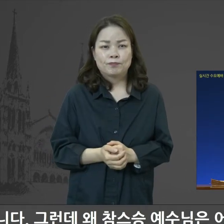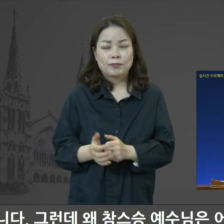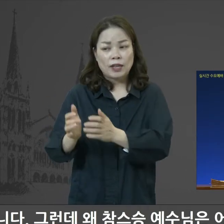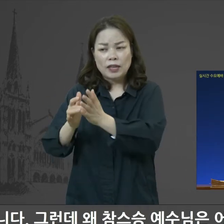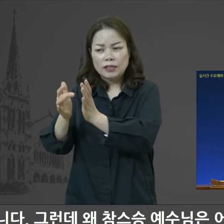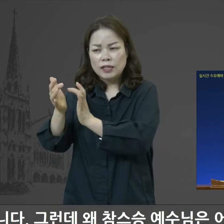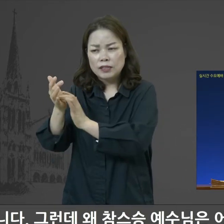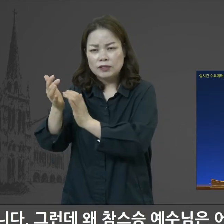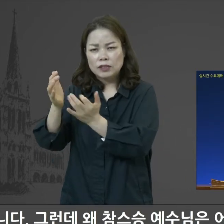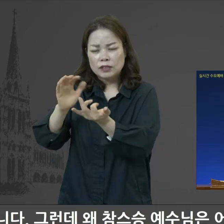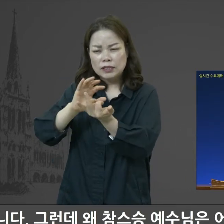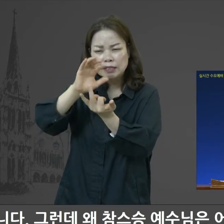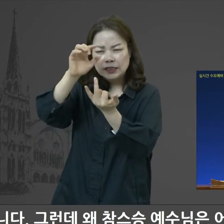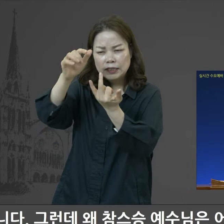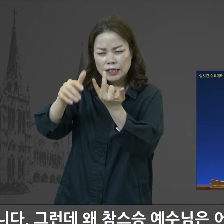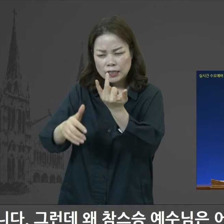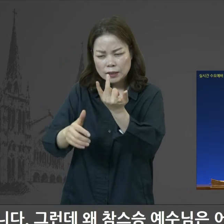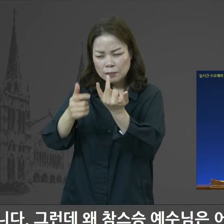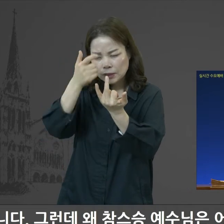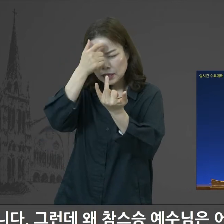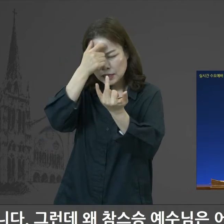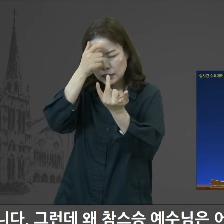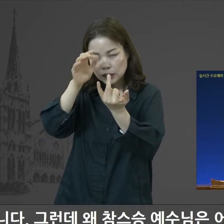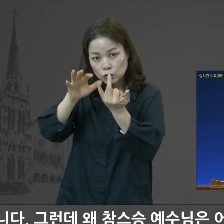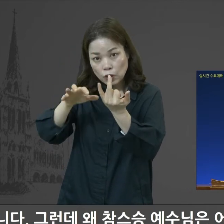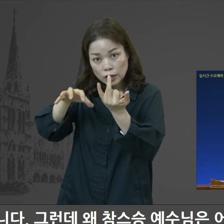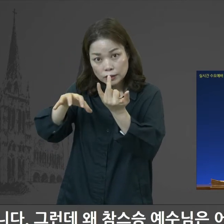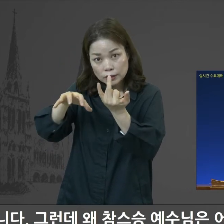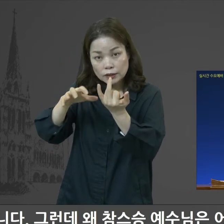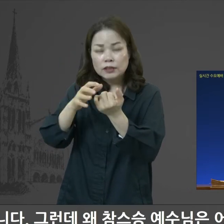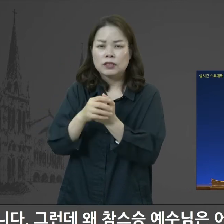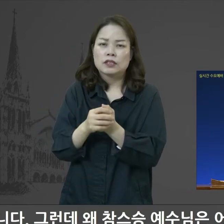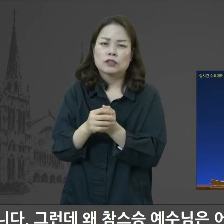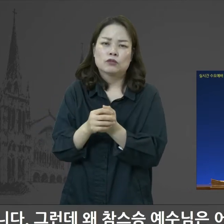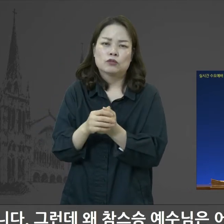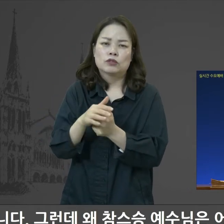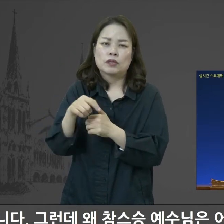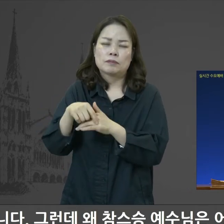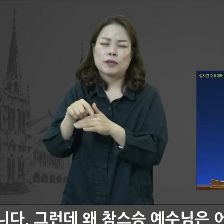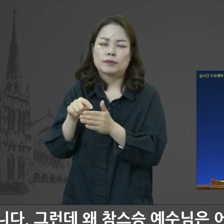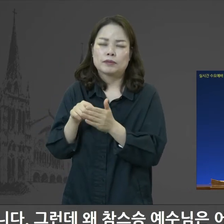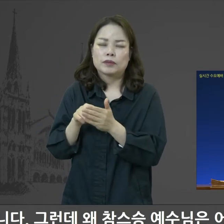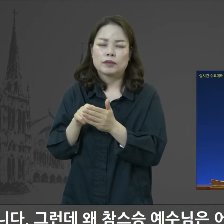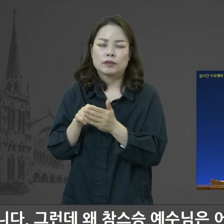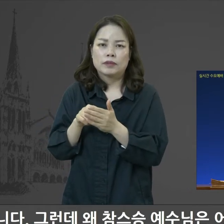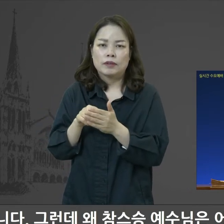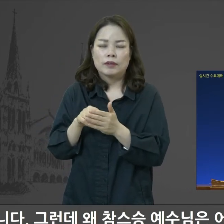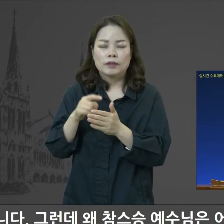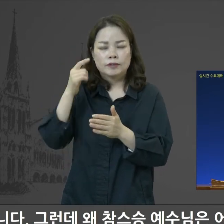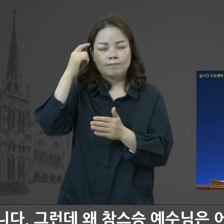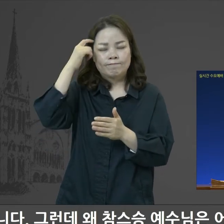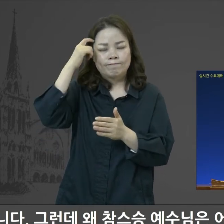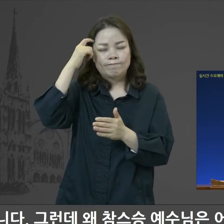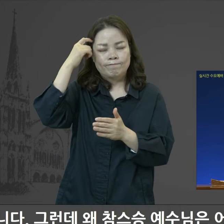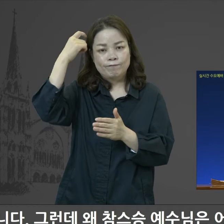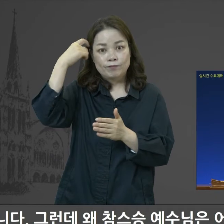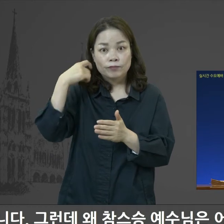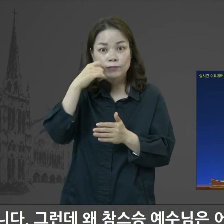예수님의 겟세마네 기도를 묵상할 때마다 바로 이 장면에서 우리는 가슴 속에 먹먹함을 느끼게